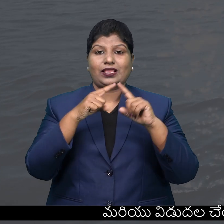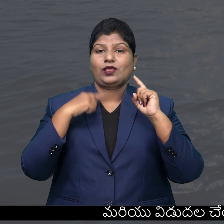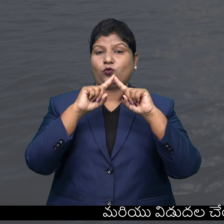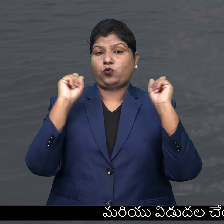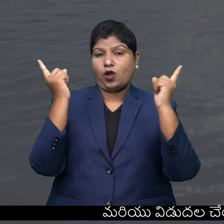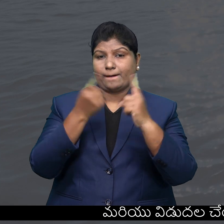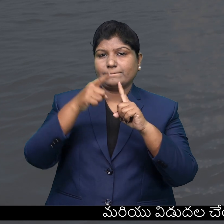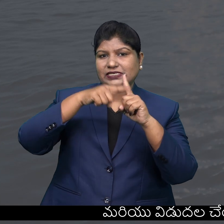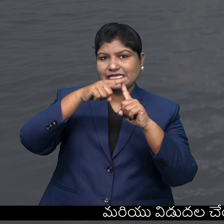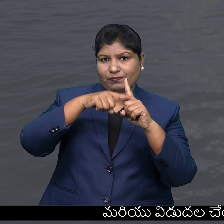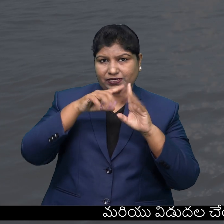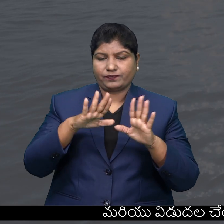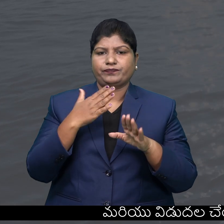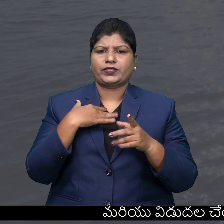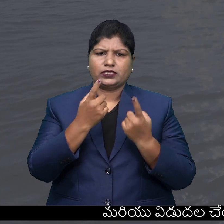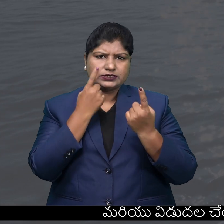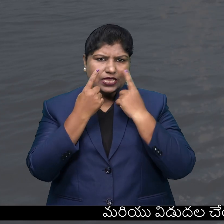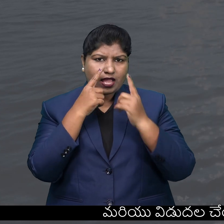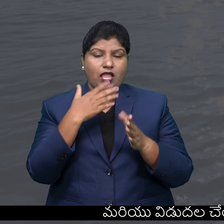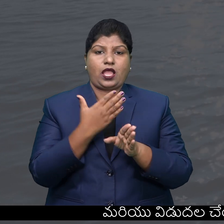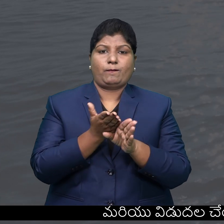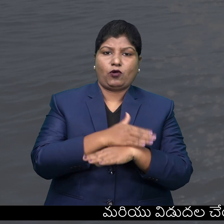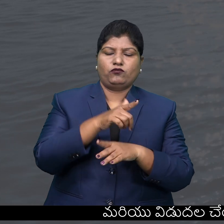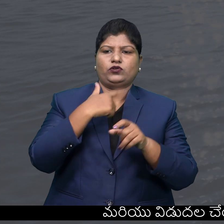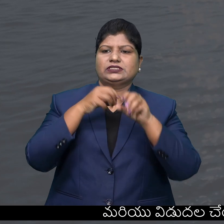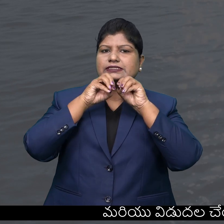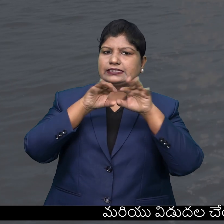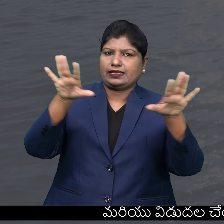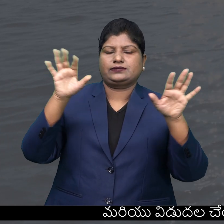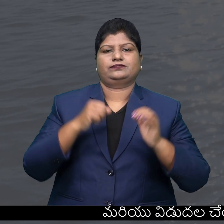మరియు విడుదల చేయడానికి ముందు శుద్ధి చేయాలి.